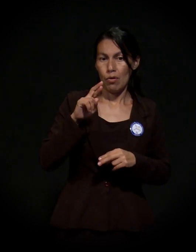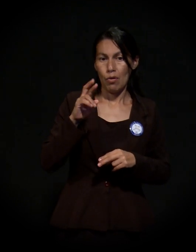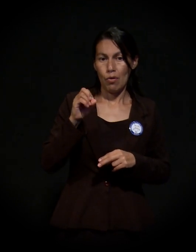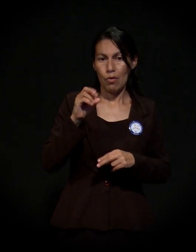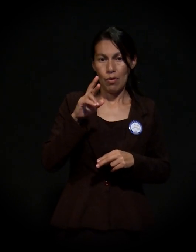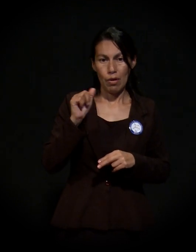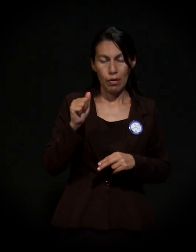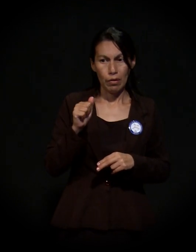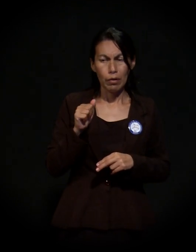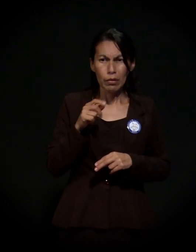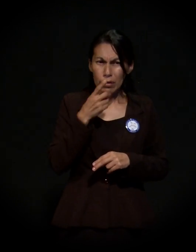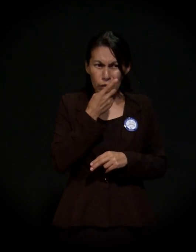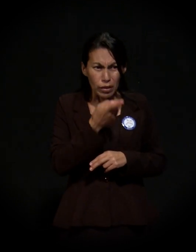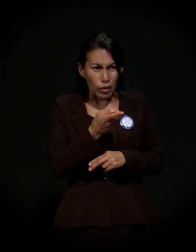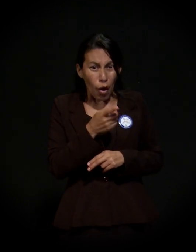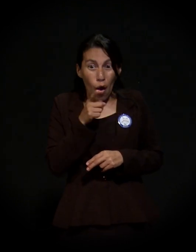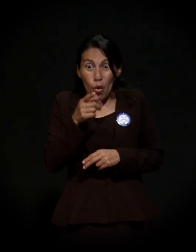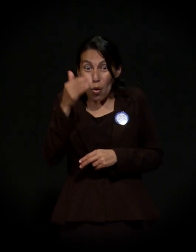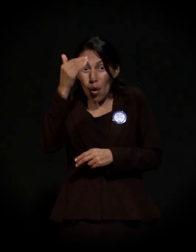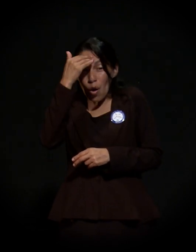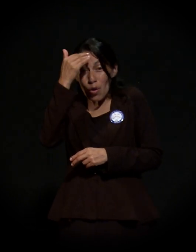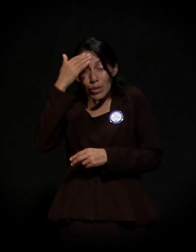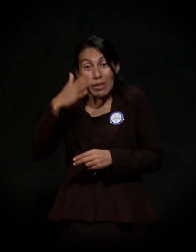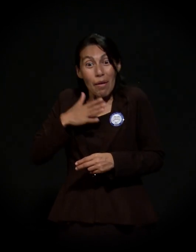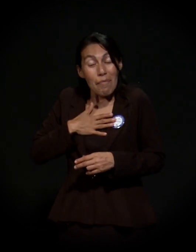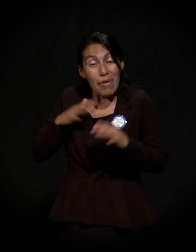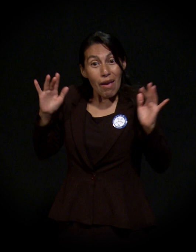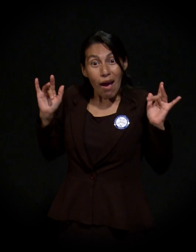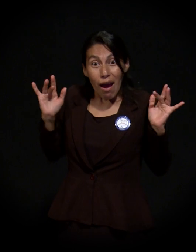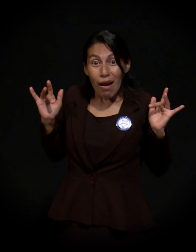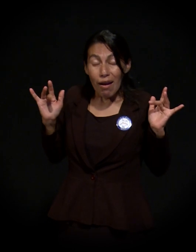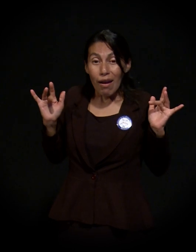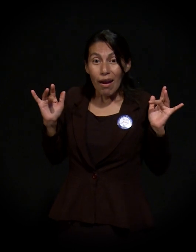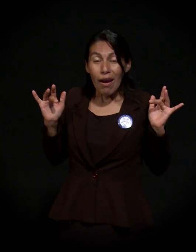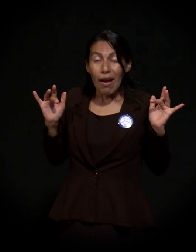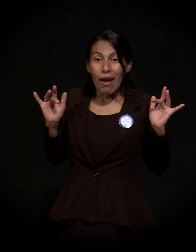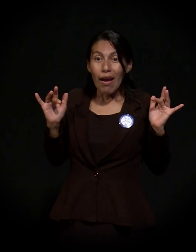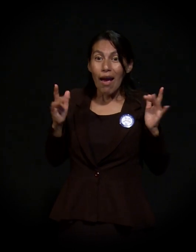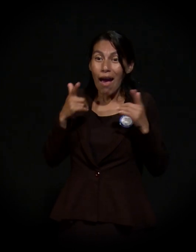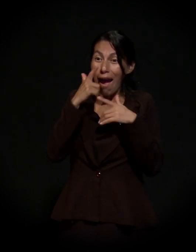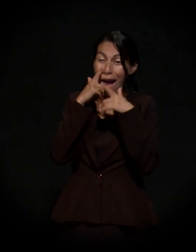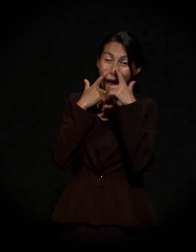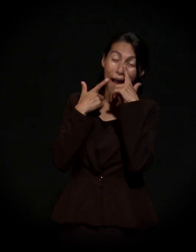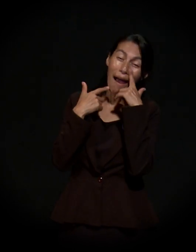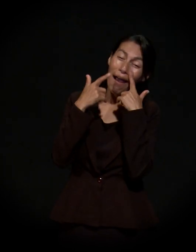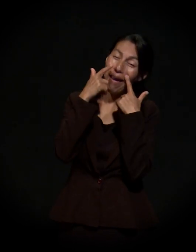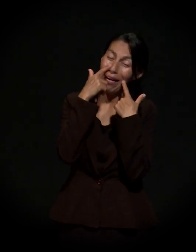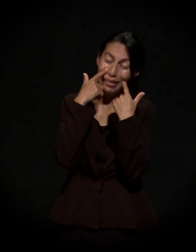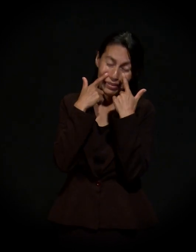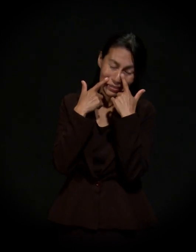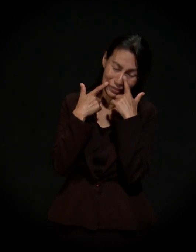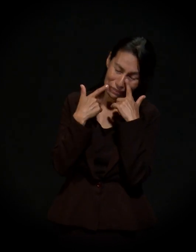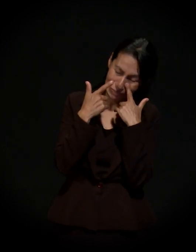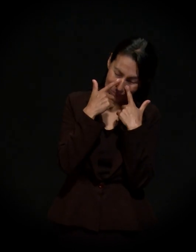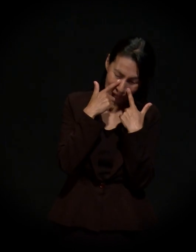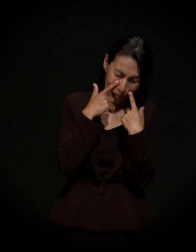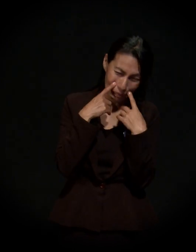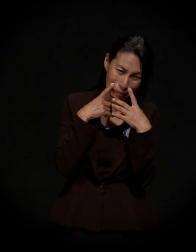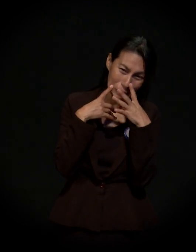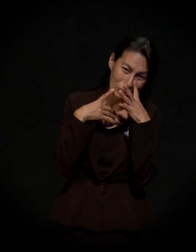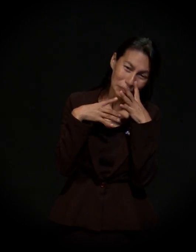Le dije, así que tú conociste a mi ángel. Wow, yo estaba, me puse a llorar